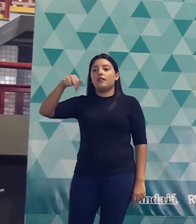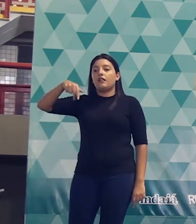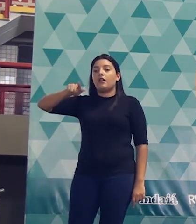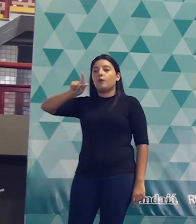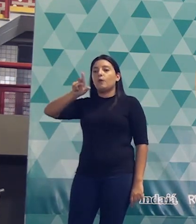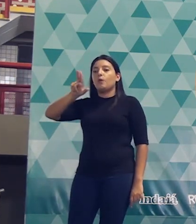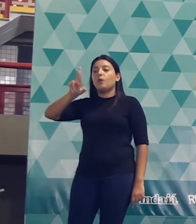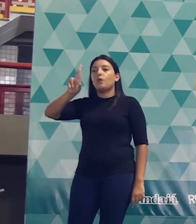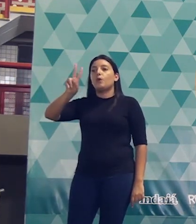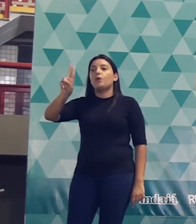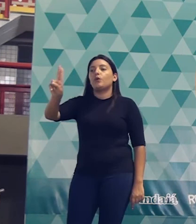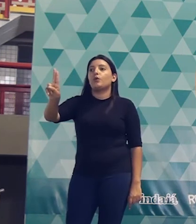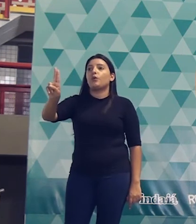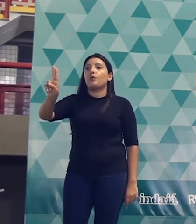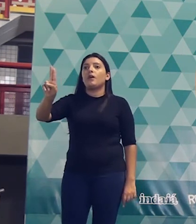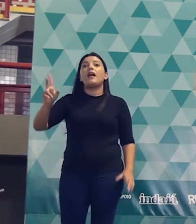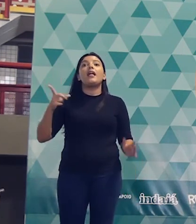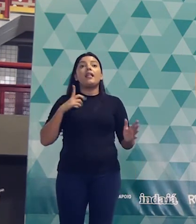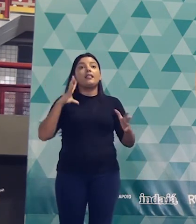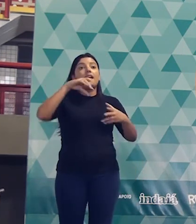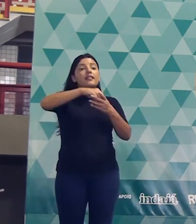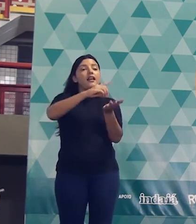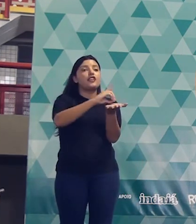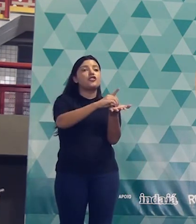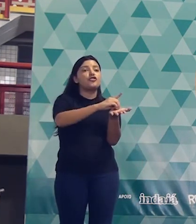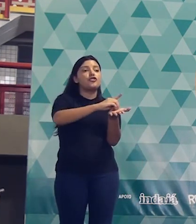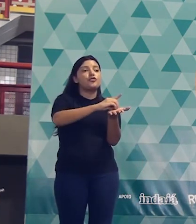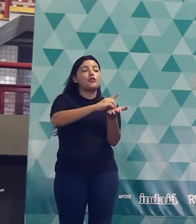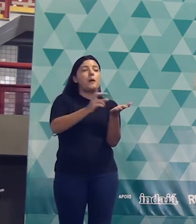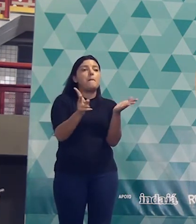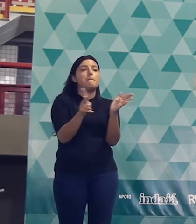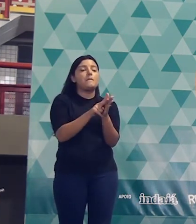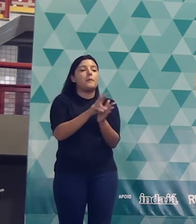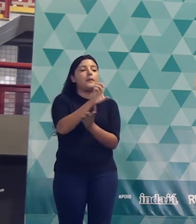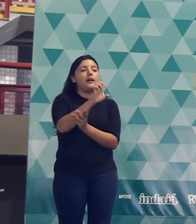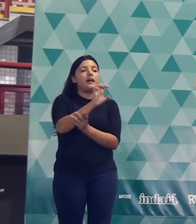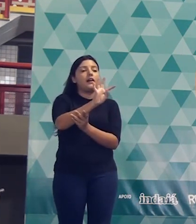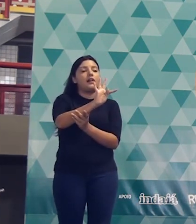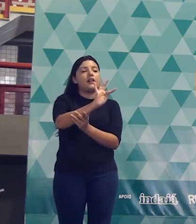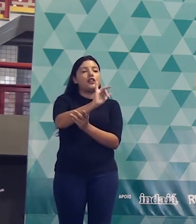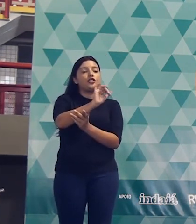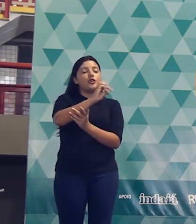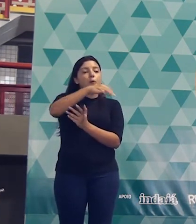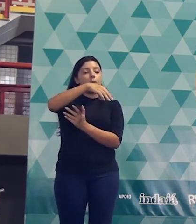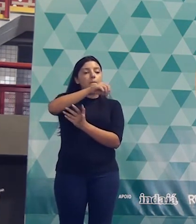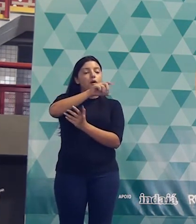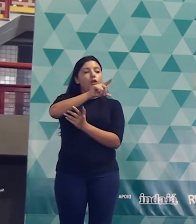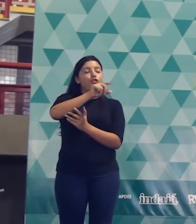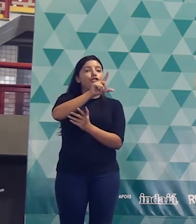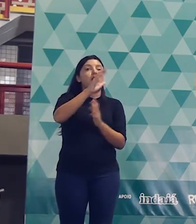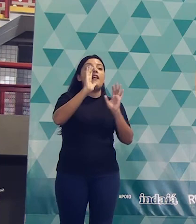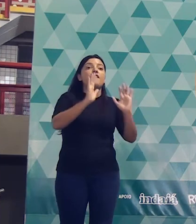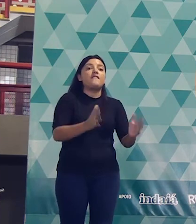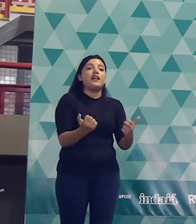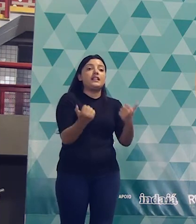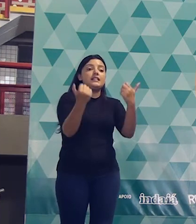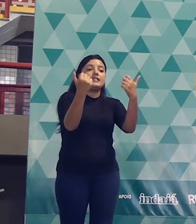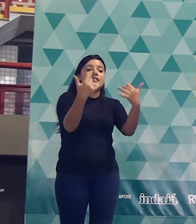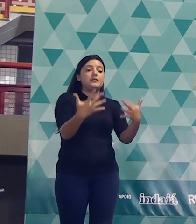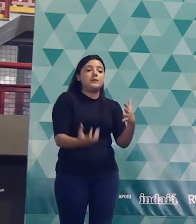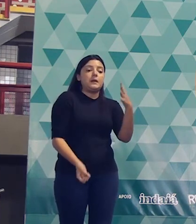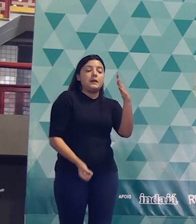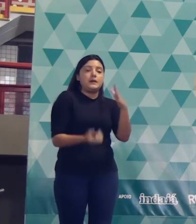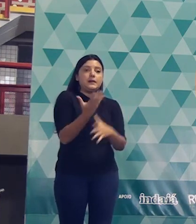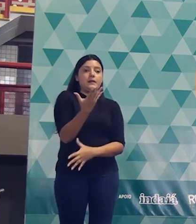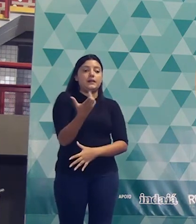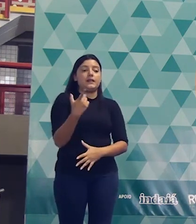encontrar onde? No dicionário etimológico. Que é o quê? Aquele que diz a origem das palavras. Estamos quase